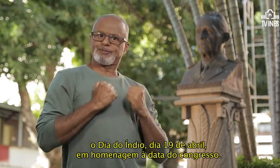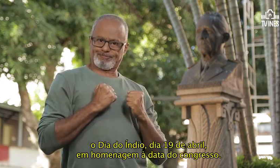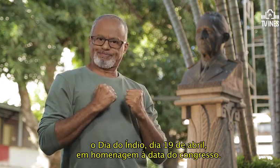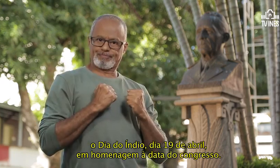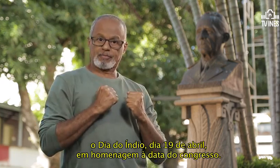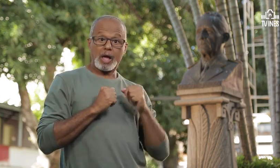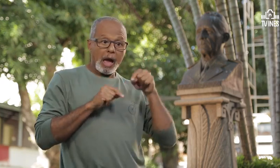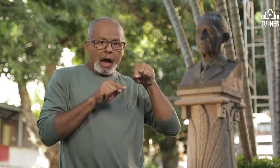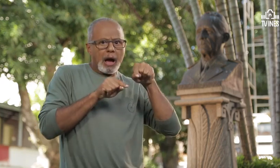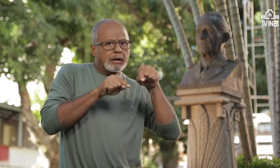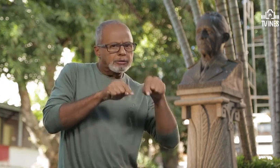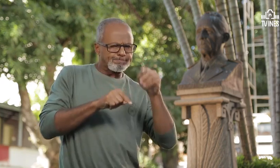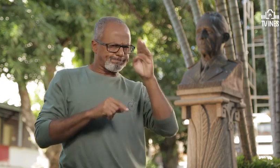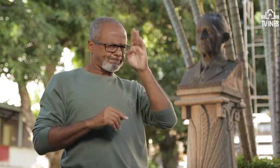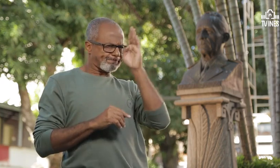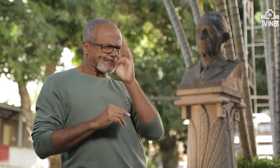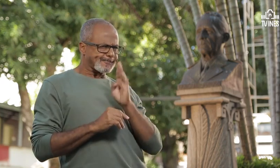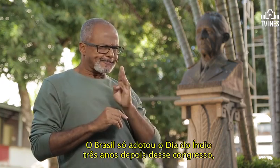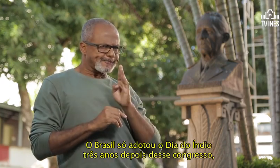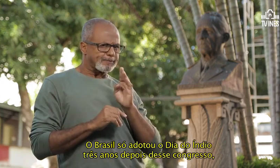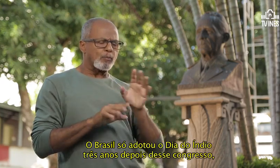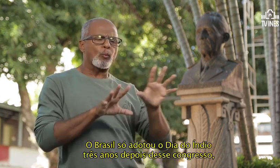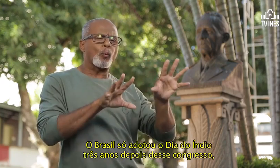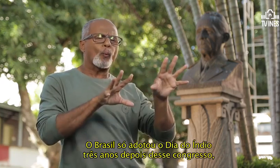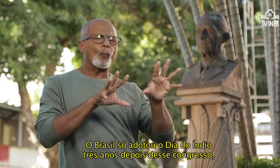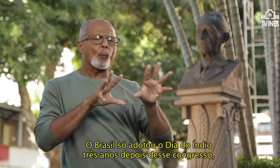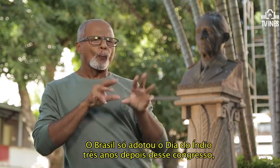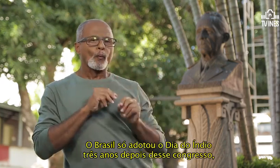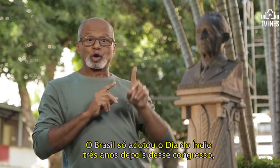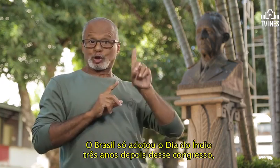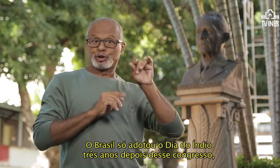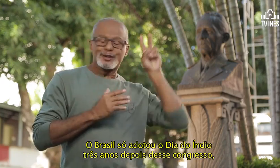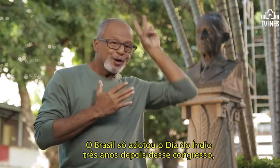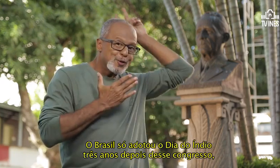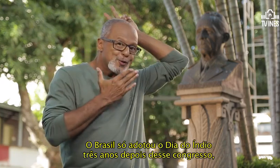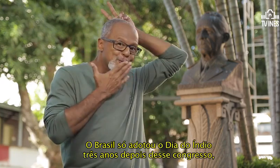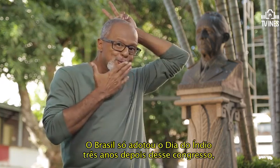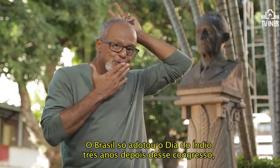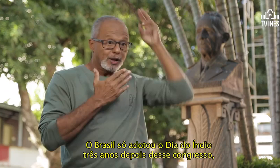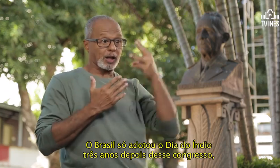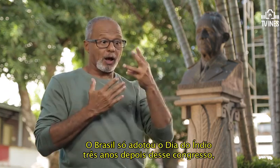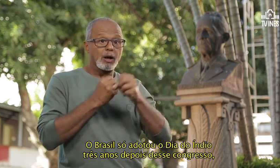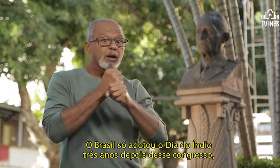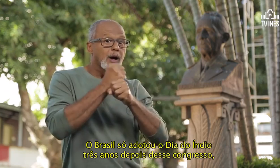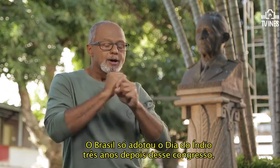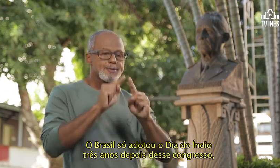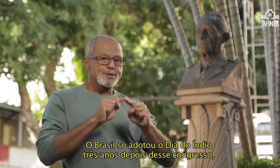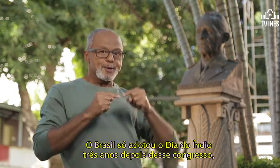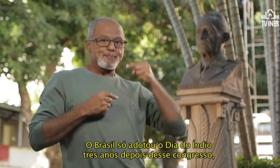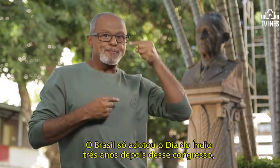Congresso. O Brasil só adotou o Dia do Índio 3 anos depois desse